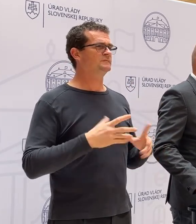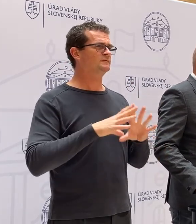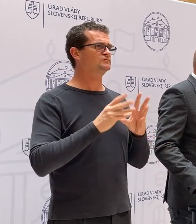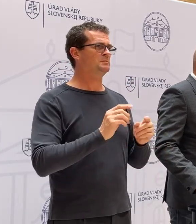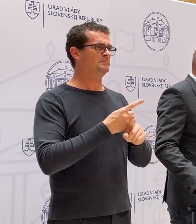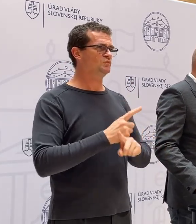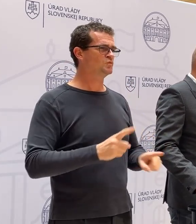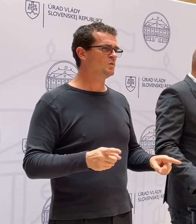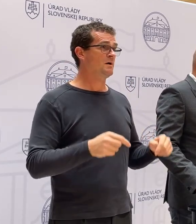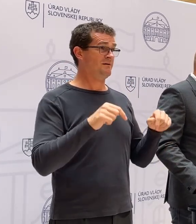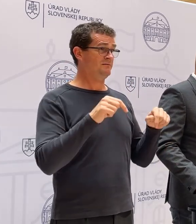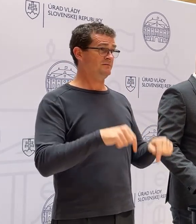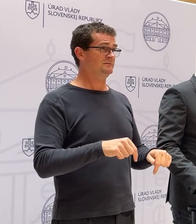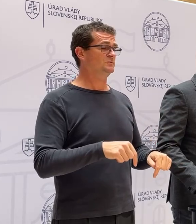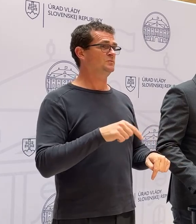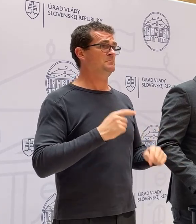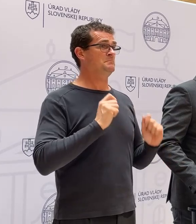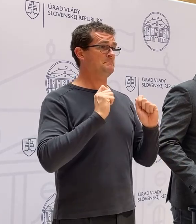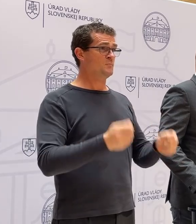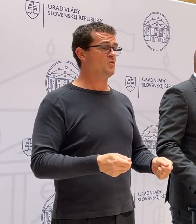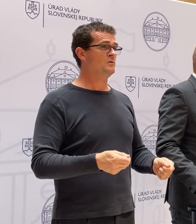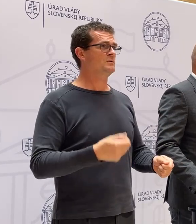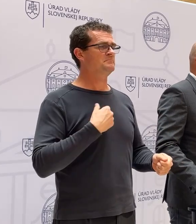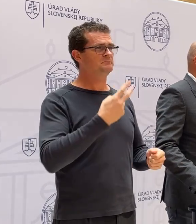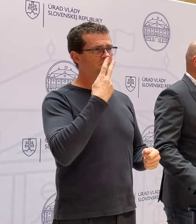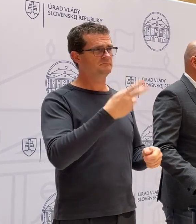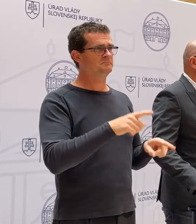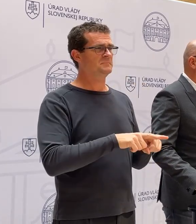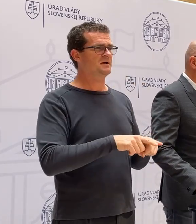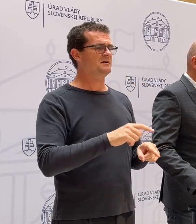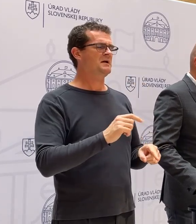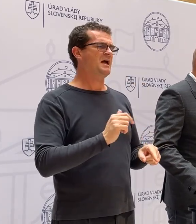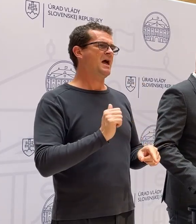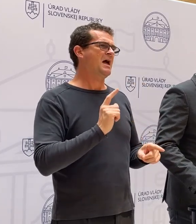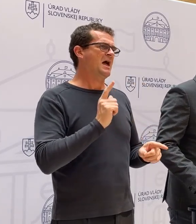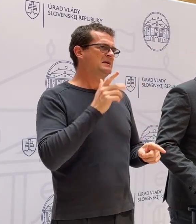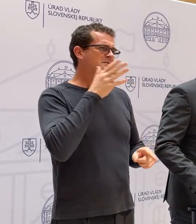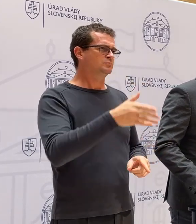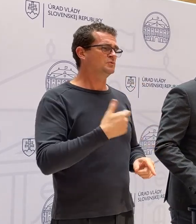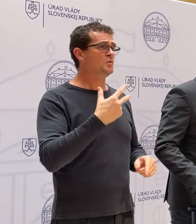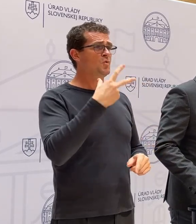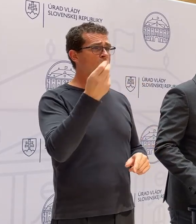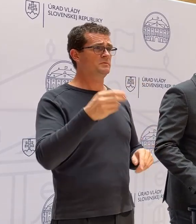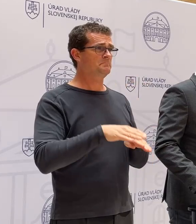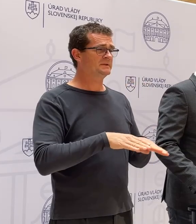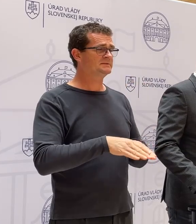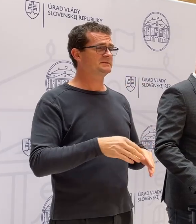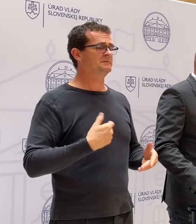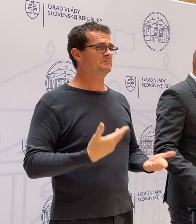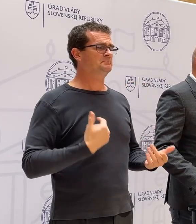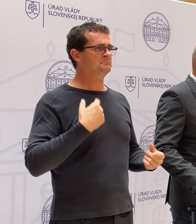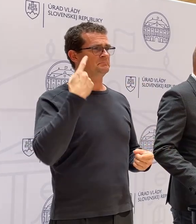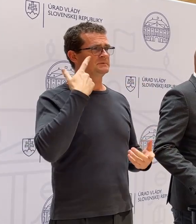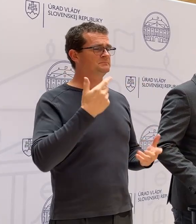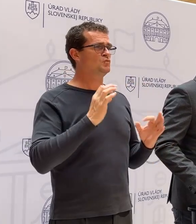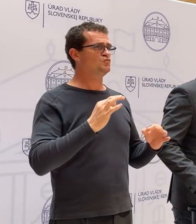všetkými alternatívami a tu, že podám demisiu, vyhodnocujem ako najpravdepodobnejšiu. Odídem z ministerstva, myslím